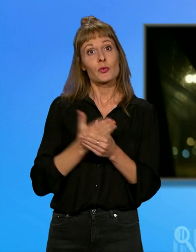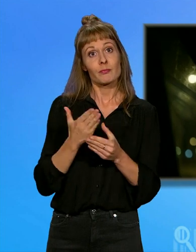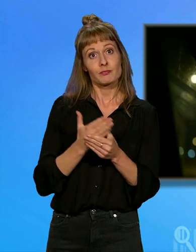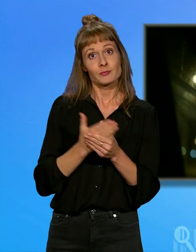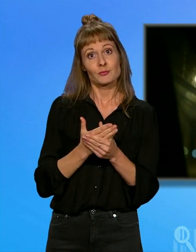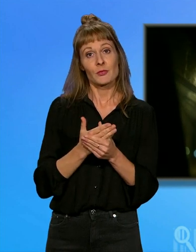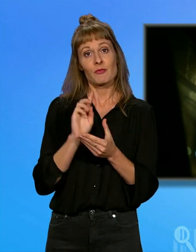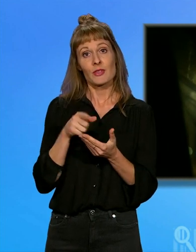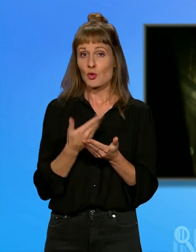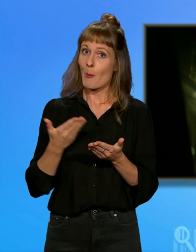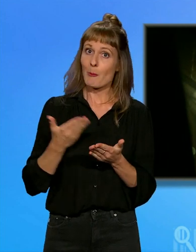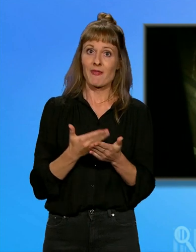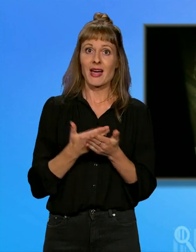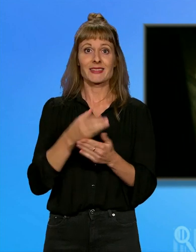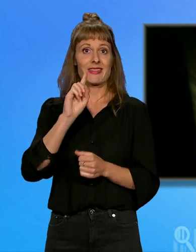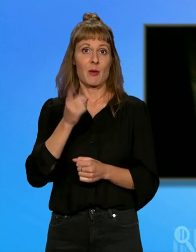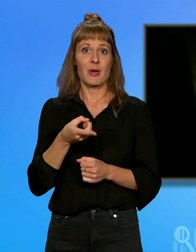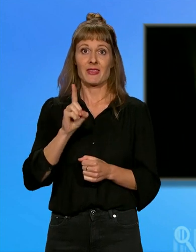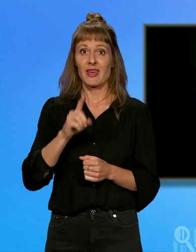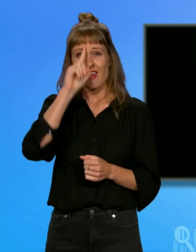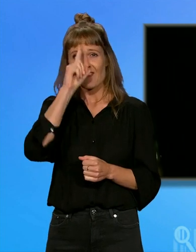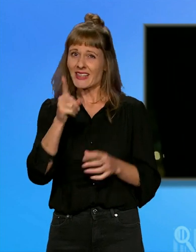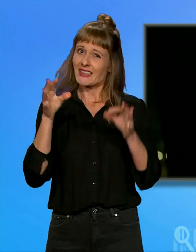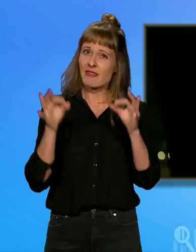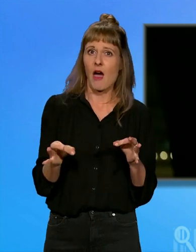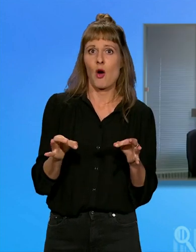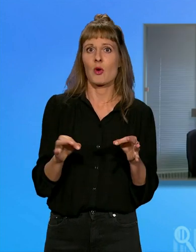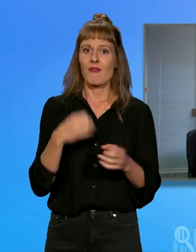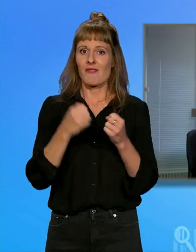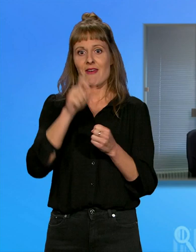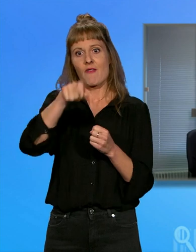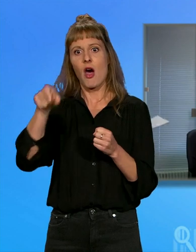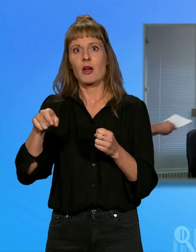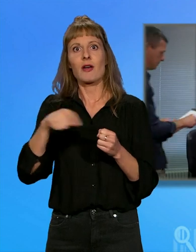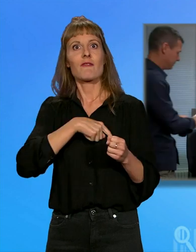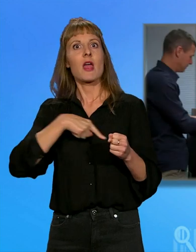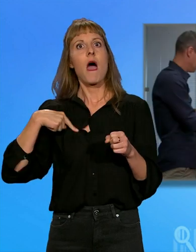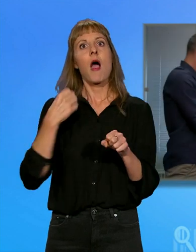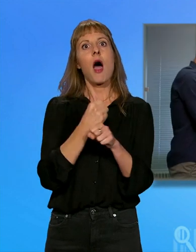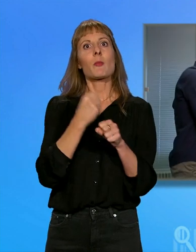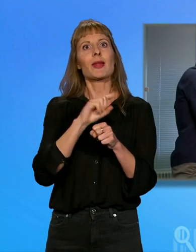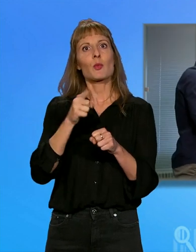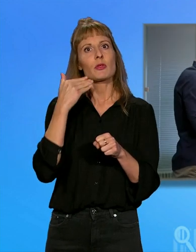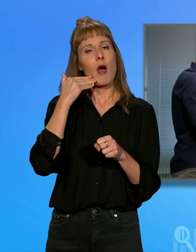DPD genau wisse, wie lange die Fahrer jeden Tag arbeiten würden.